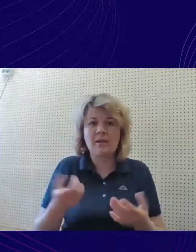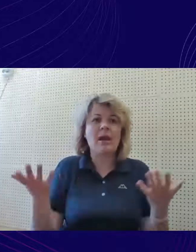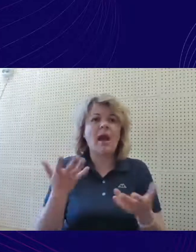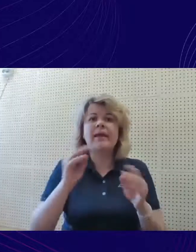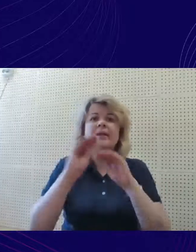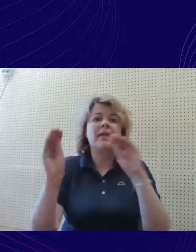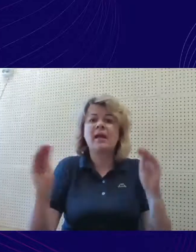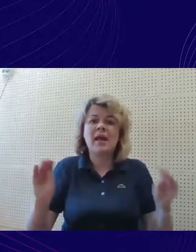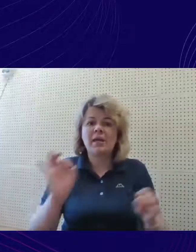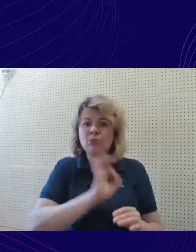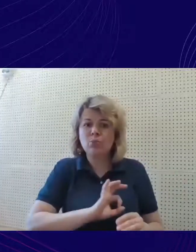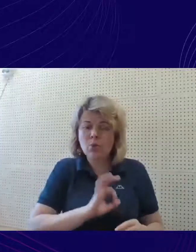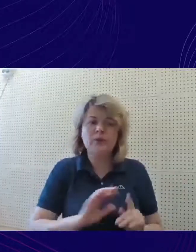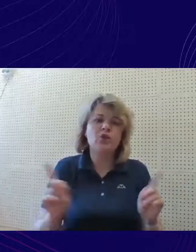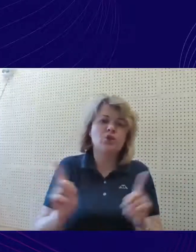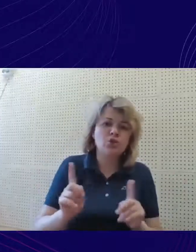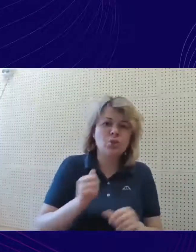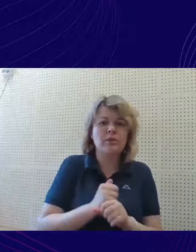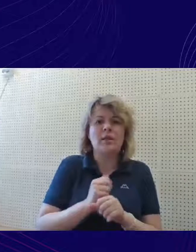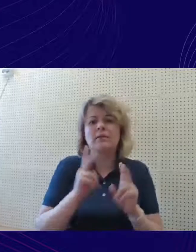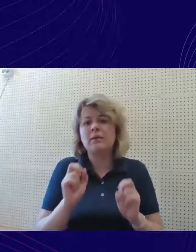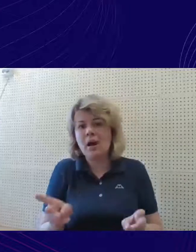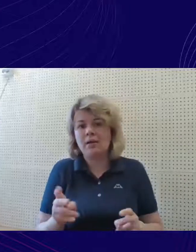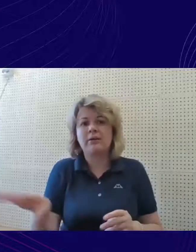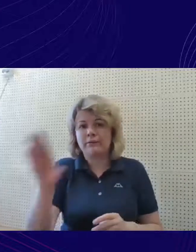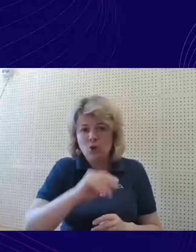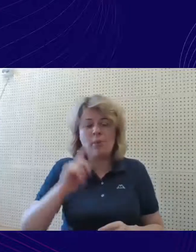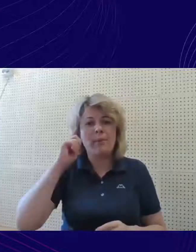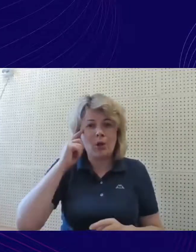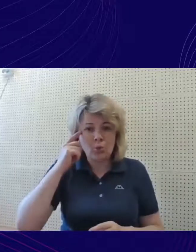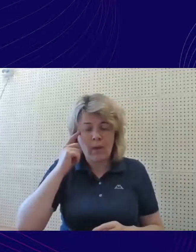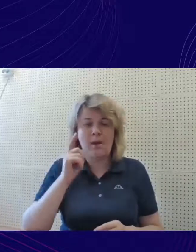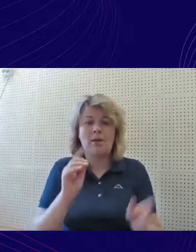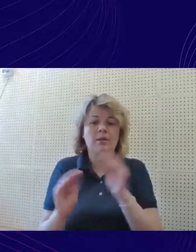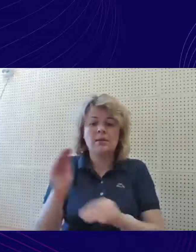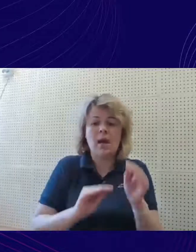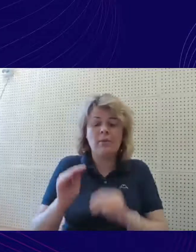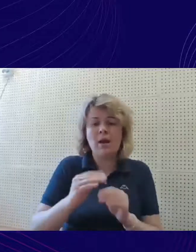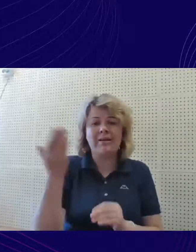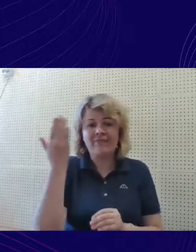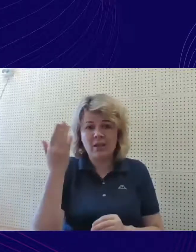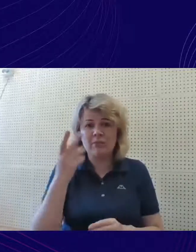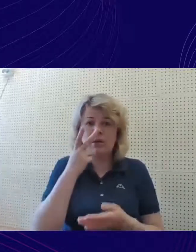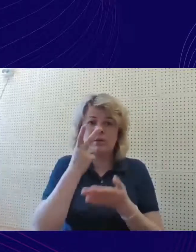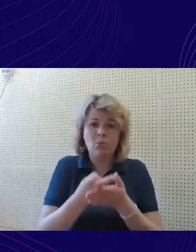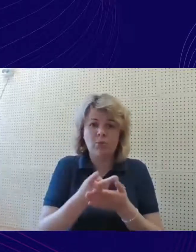интерьеры использовать, что и как делать. Ну вот собрали фильм, смотрим, и